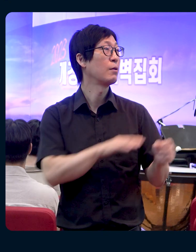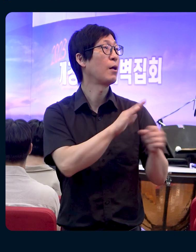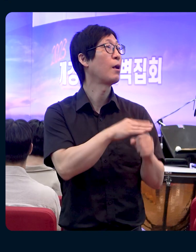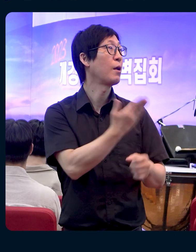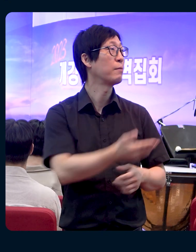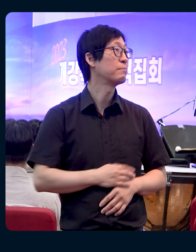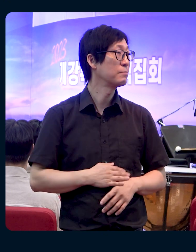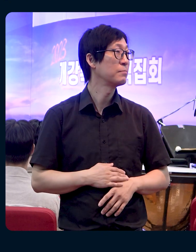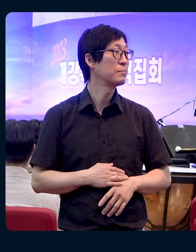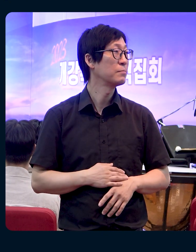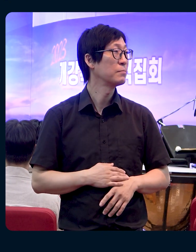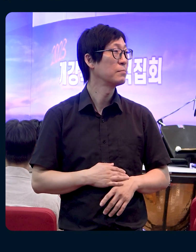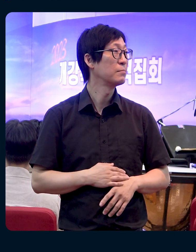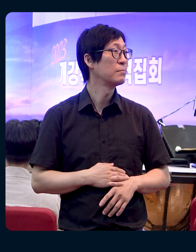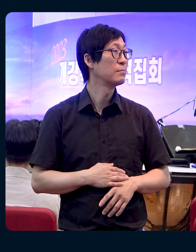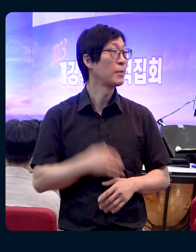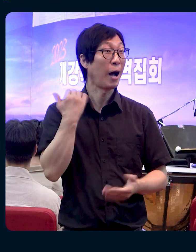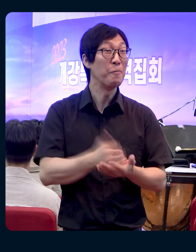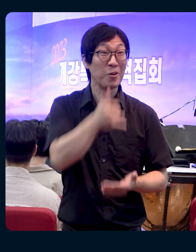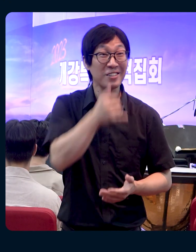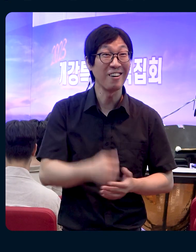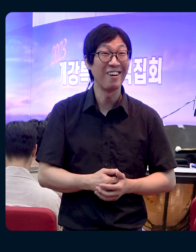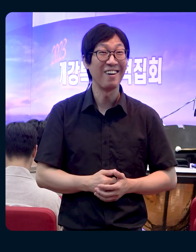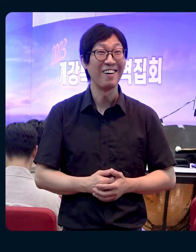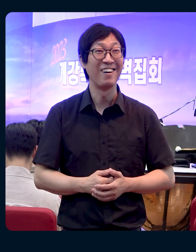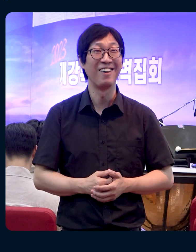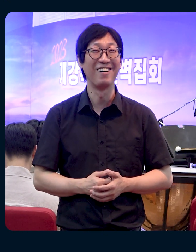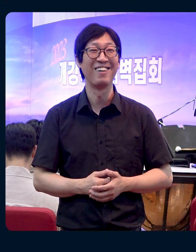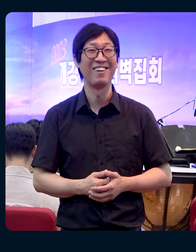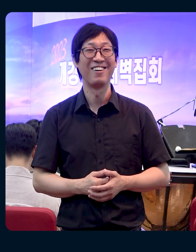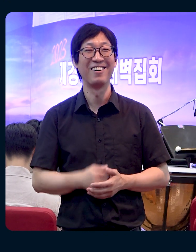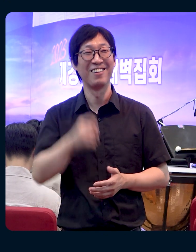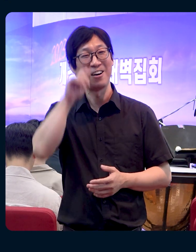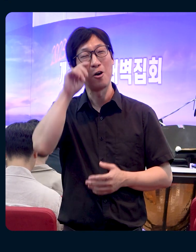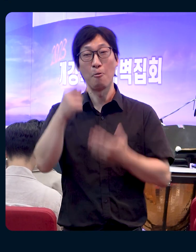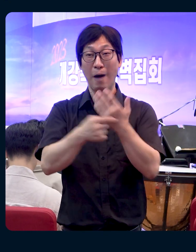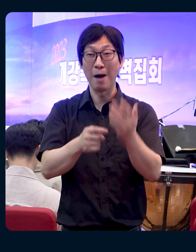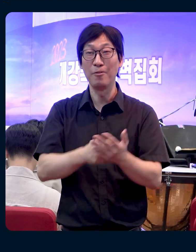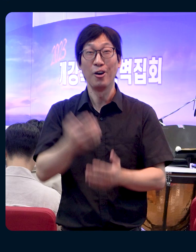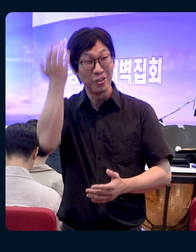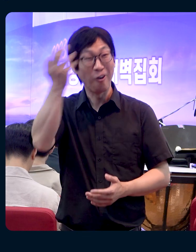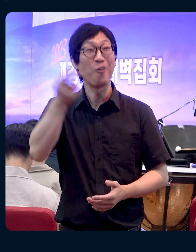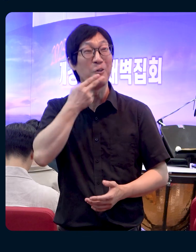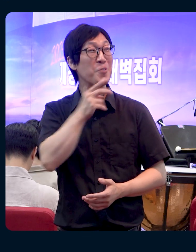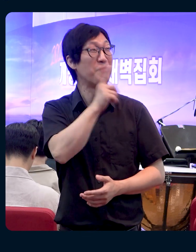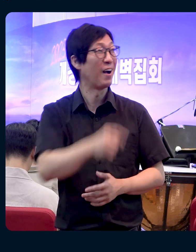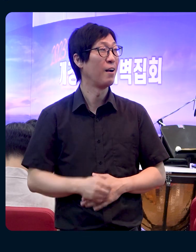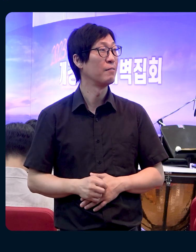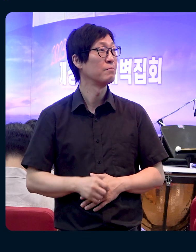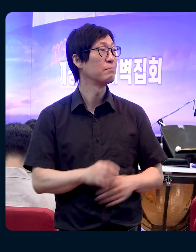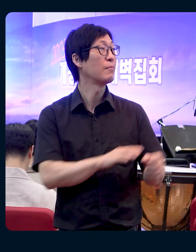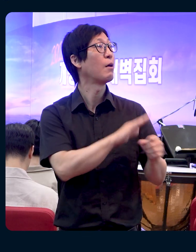얼마나 막 감동적인 말인데, 여러분 감동 아무도 안 오잖아요. 그렇죠? 지금 제가 마음 안 집어넣고 말했거든요.